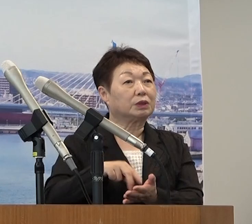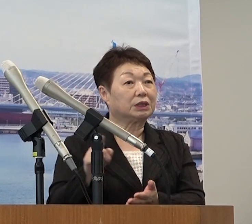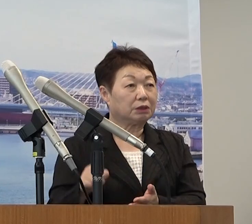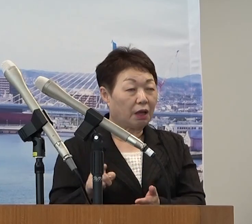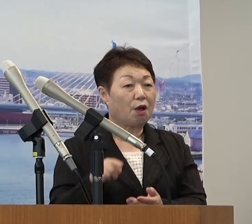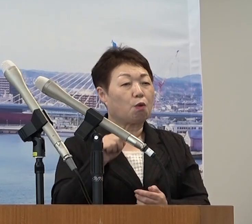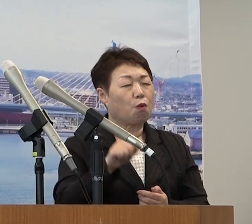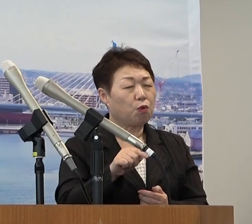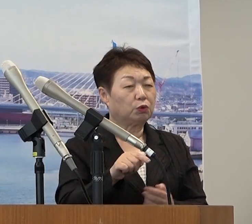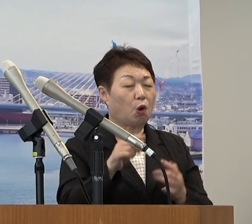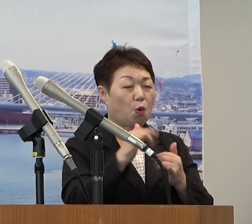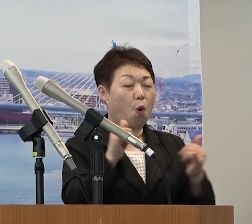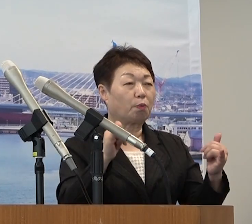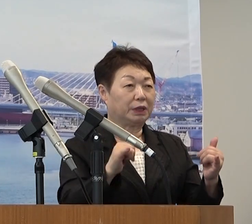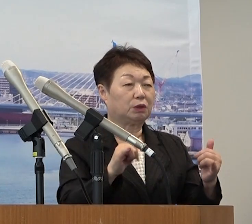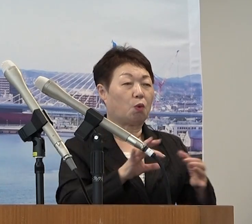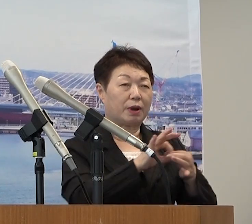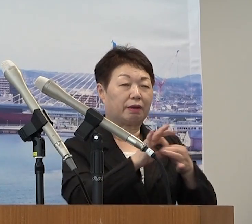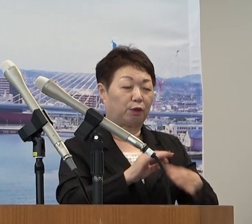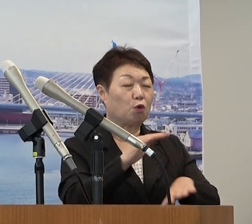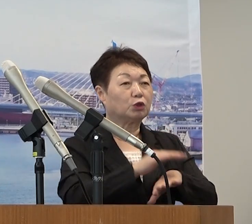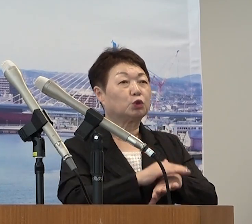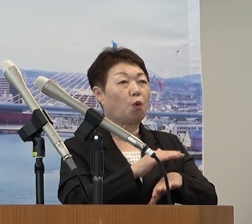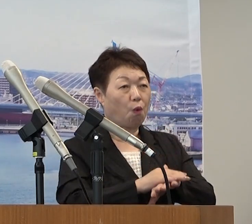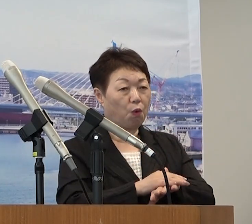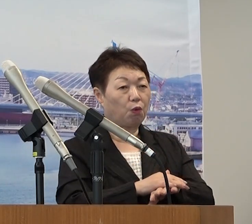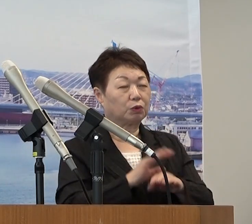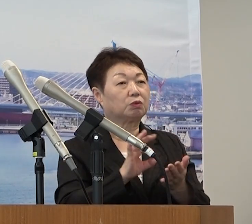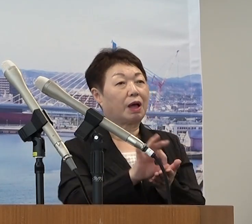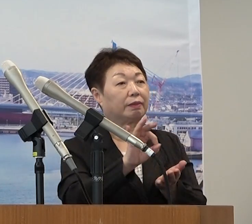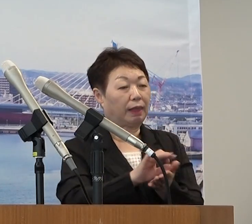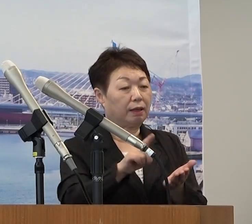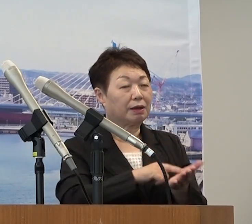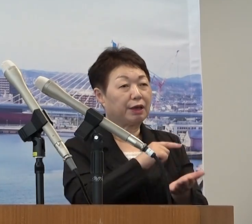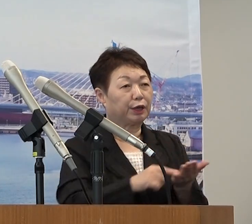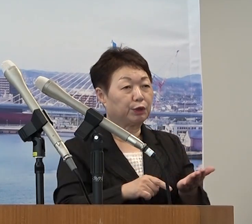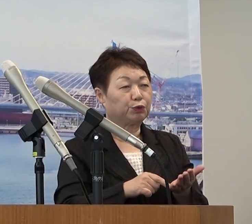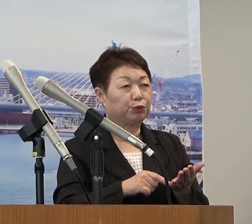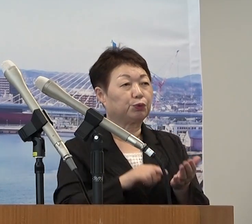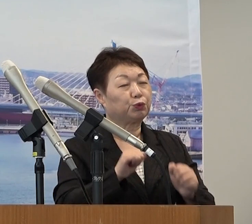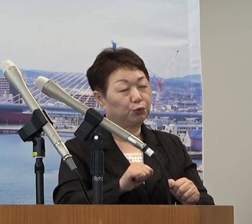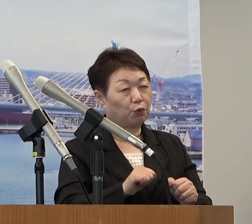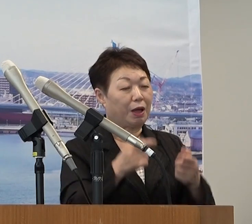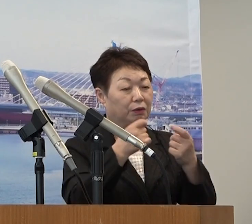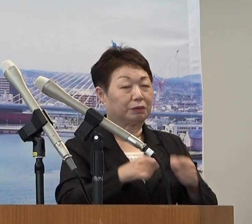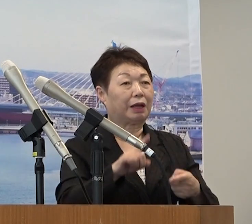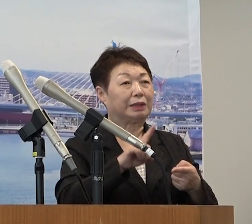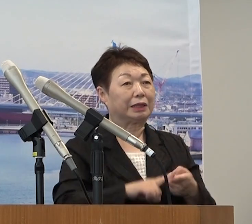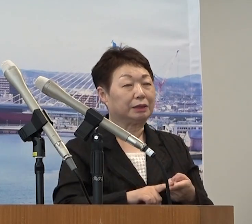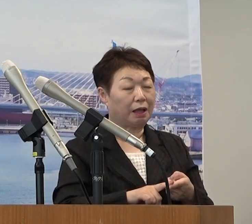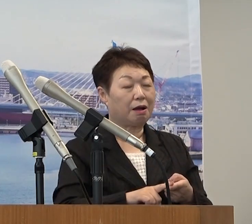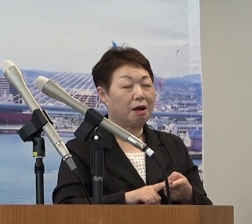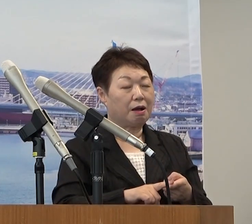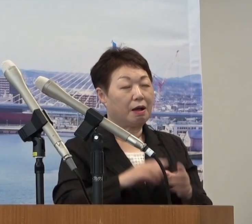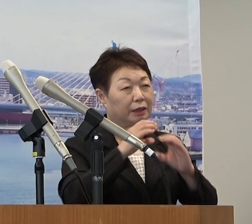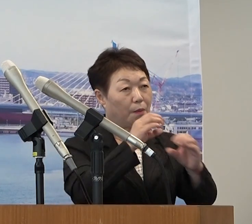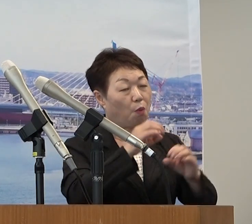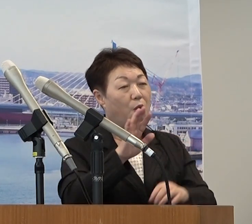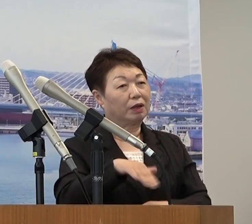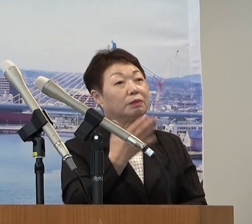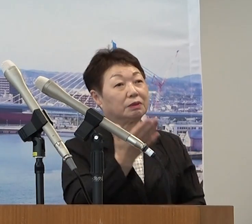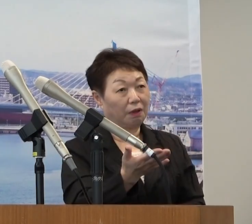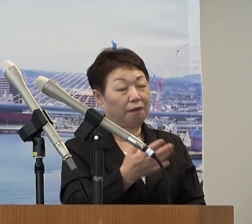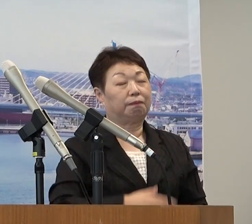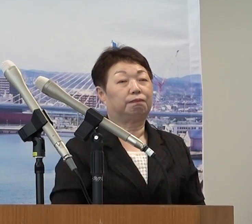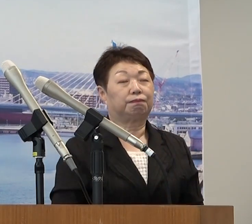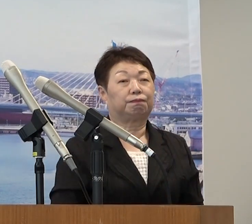った分野について公民連携の手法を使って課題解決につなげていきたいっていう何か具体的なビジョンがありましたらお聞かせいただければ